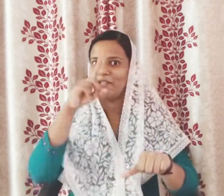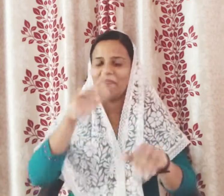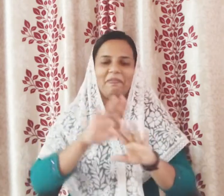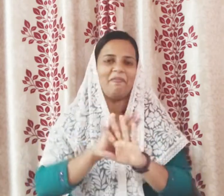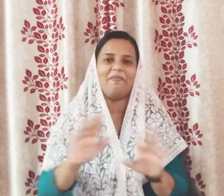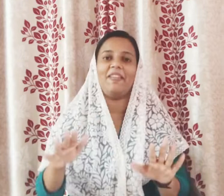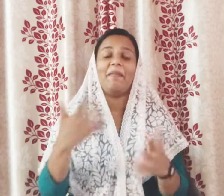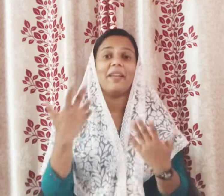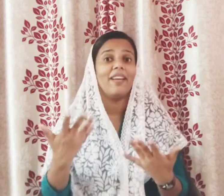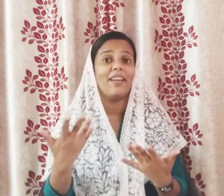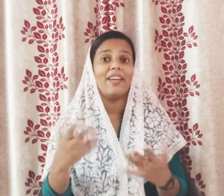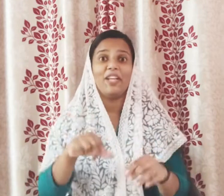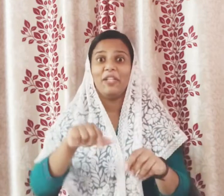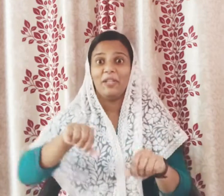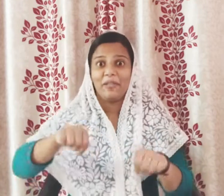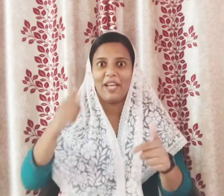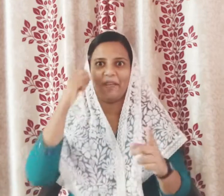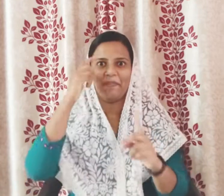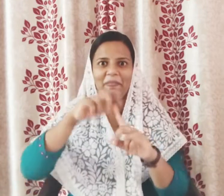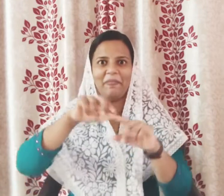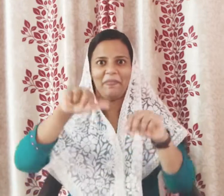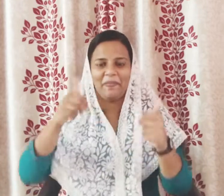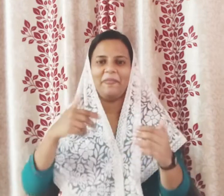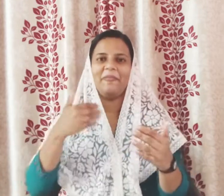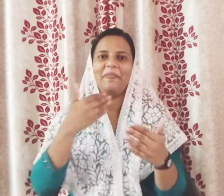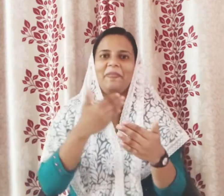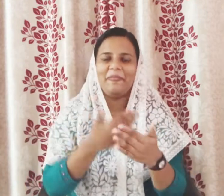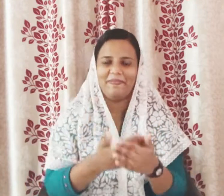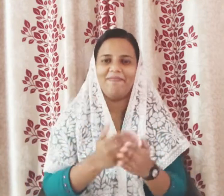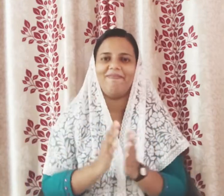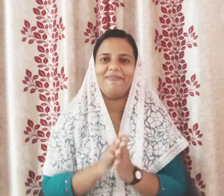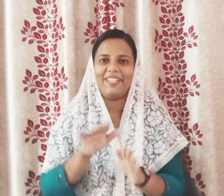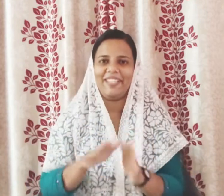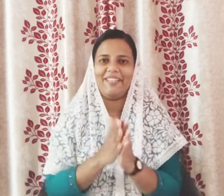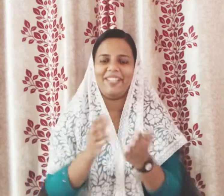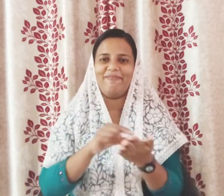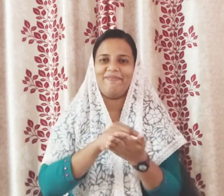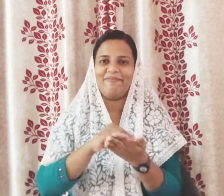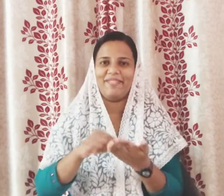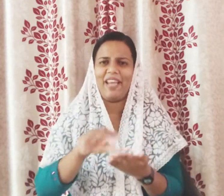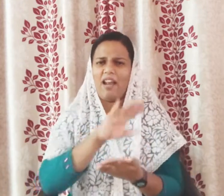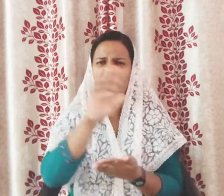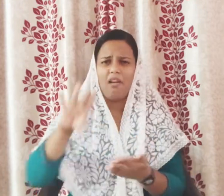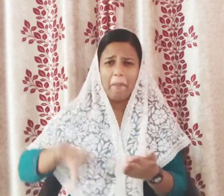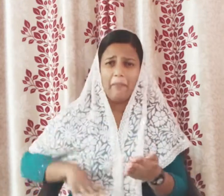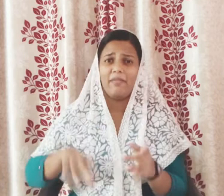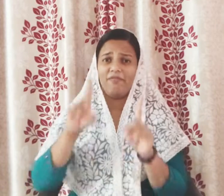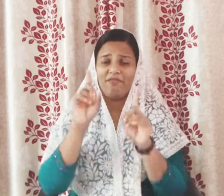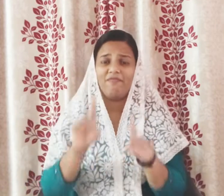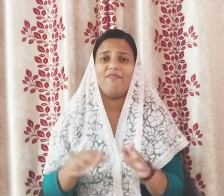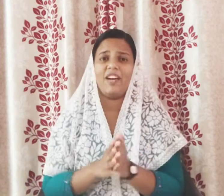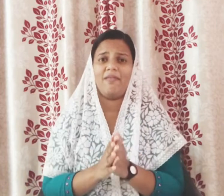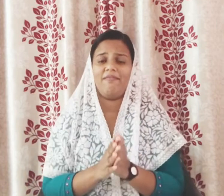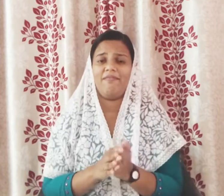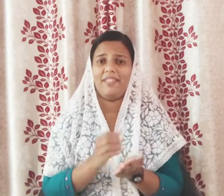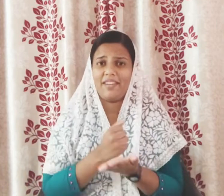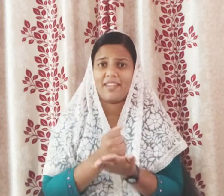പരാജയത്തിൻ്റെ ജീവിതമായിരിക്കത്തില്ല, പിന്നെയോ ജയത്തിൻ്റെ ജീവിതമായിരിക്കും. കർത്താവ് ഈ വചനത്താൽ നിങ്ങളെ ഒന്ന് ശോധന ചെയ്യാൻ നിങ്ങൾക്ക്